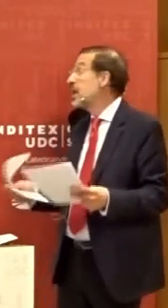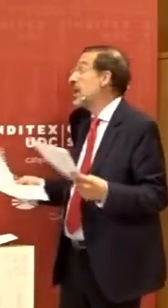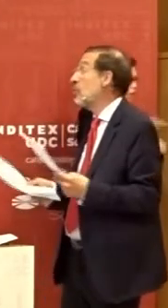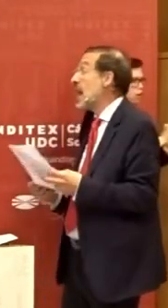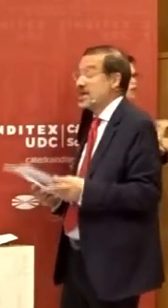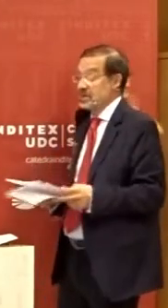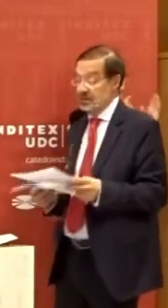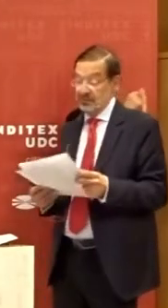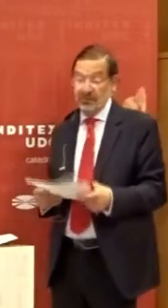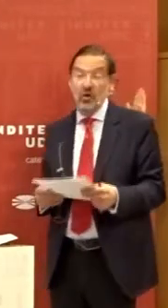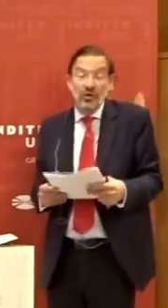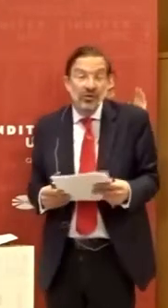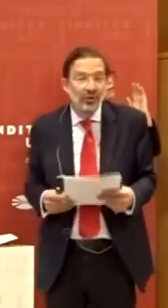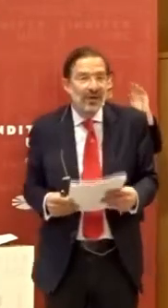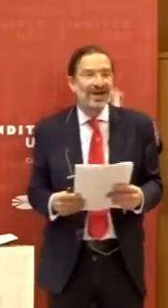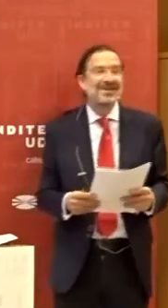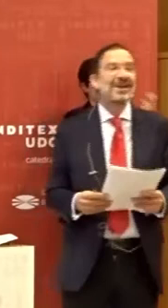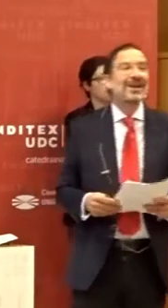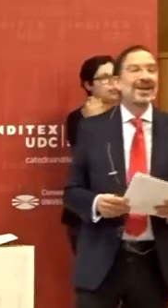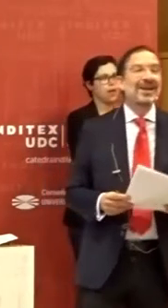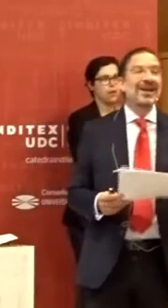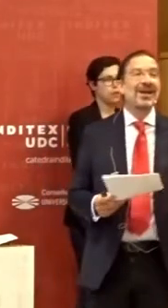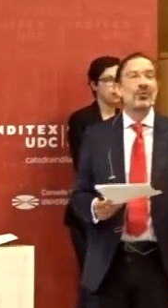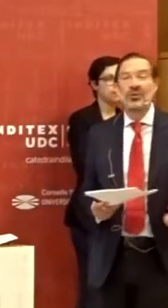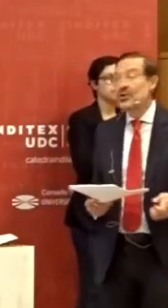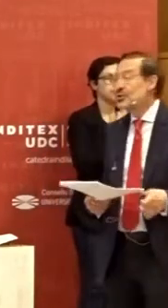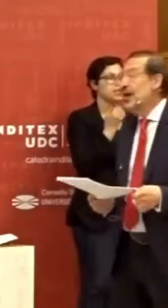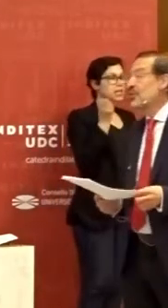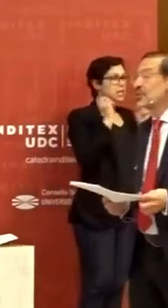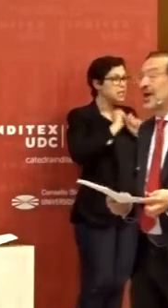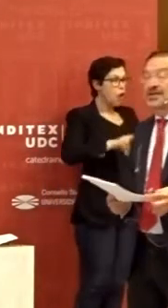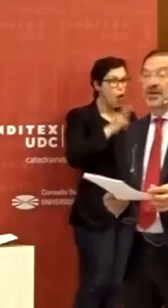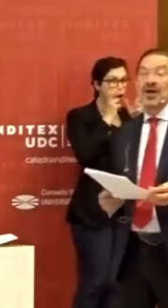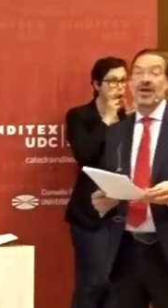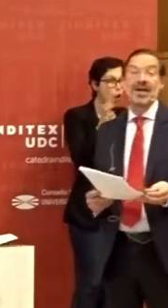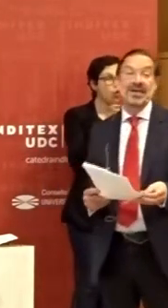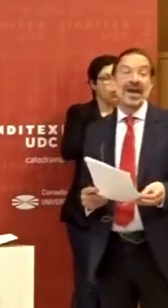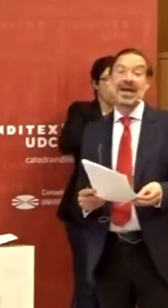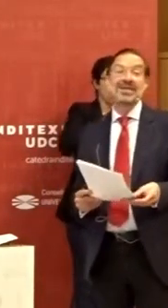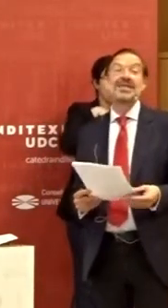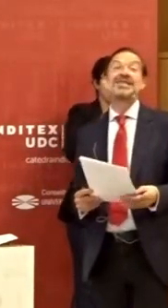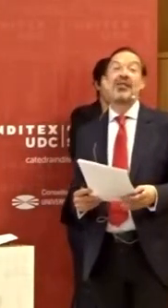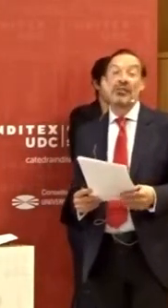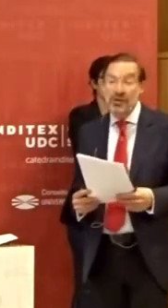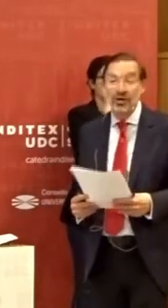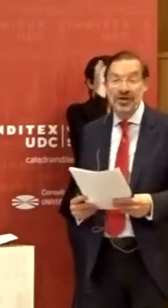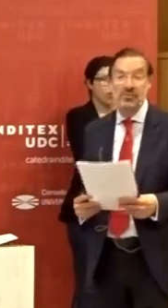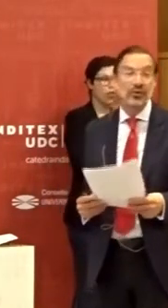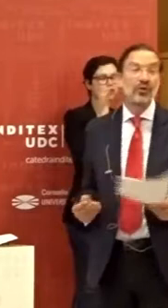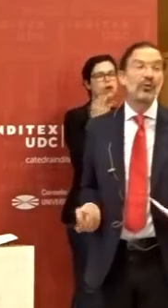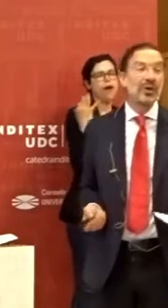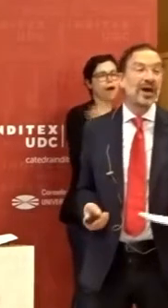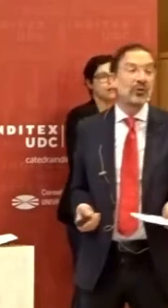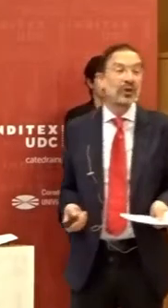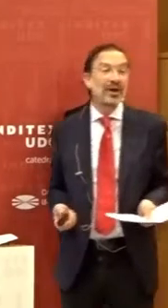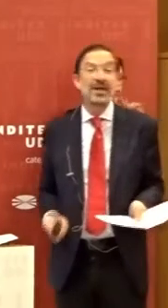excepcionales. Y lo más gordo, lo más curioso de la cuota de reserva es que las sanciones por